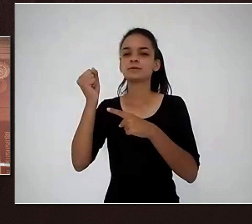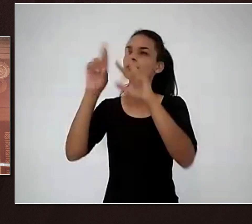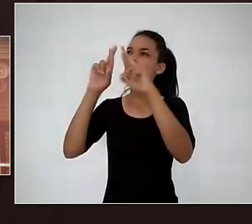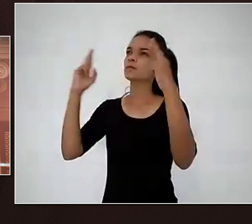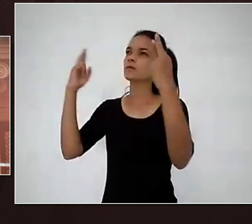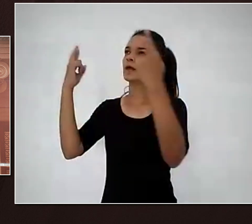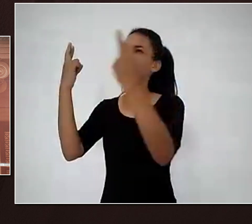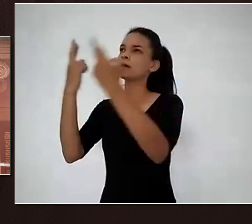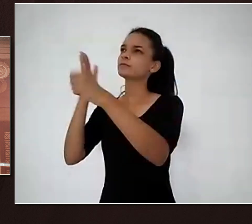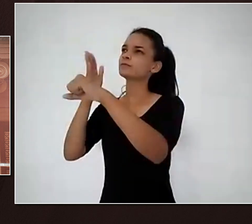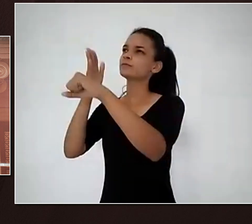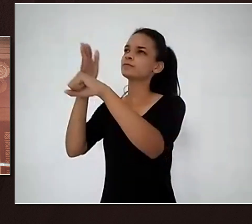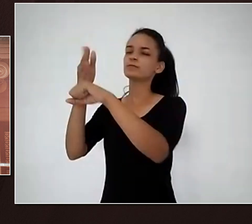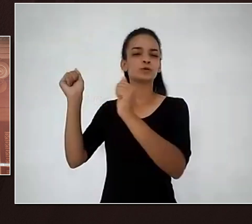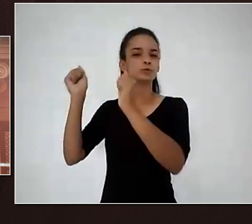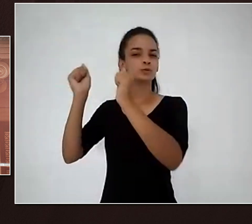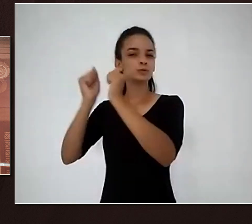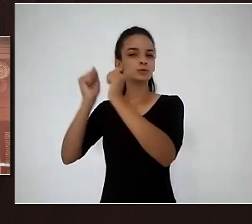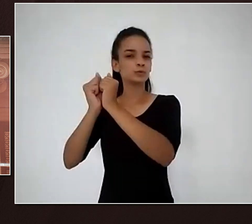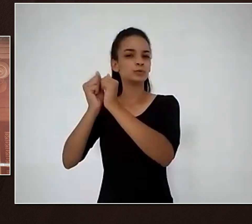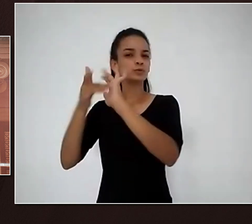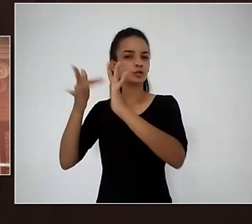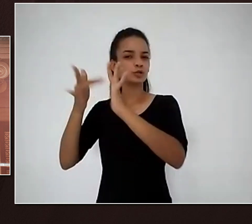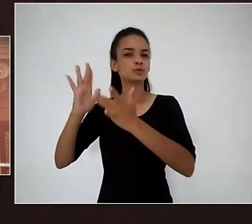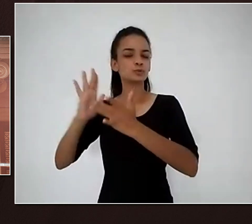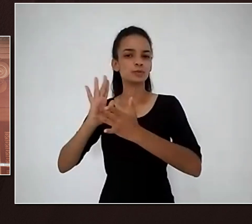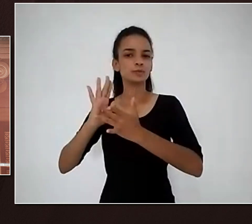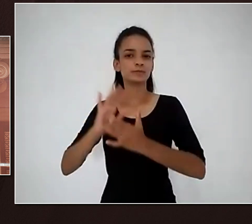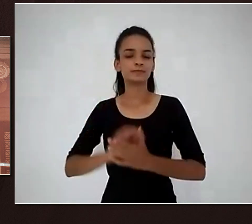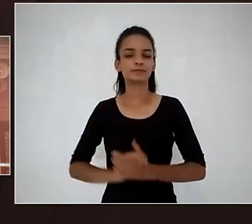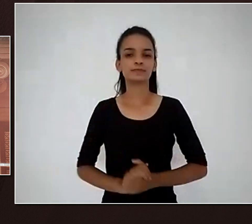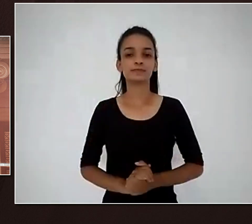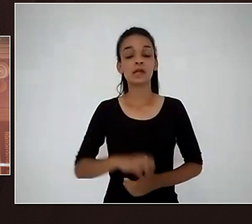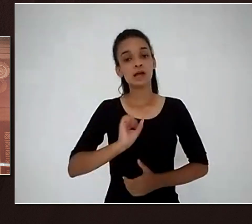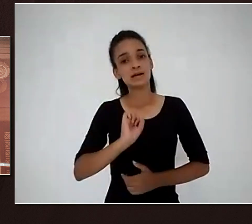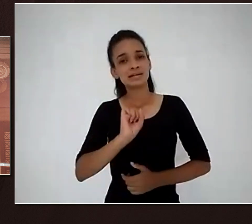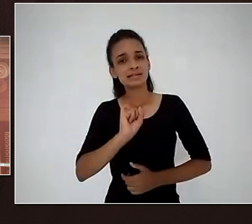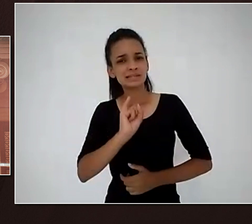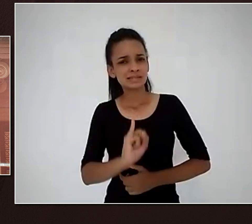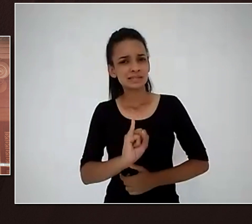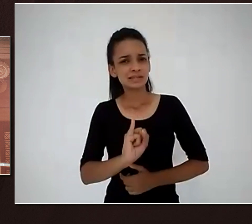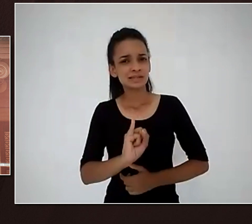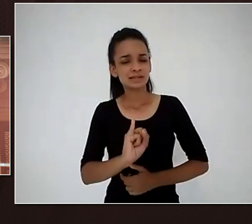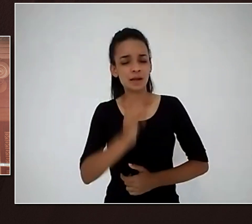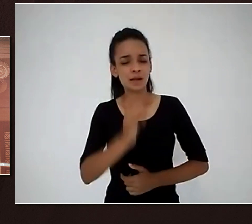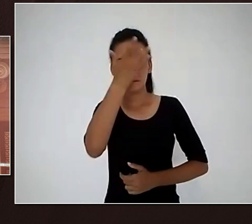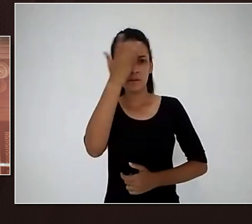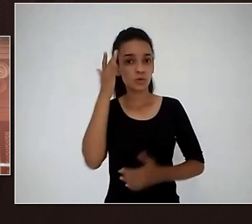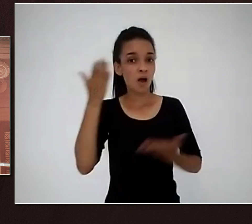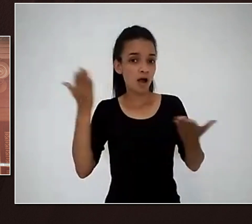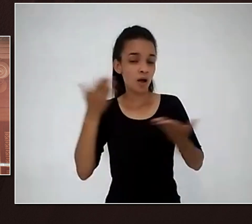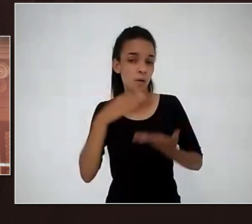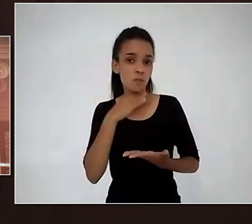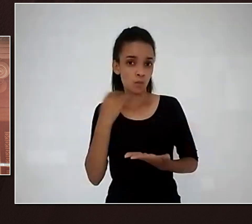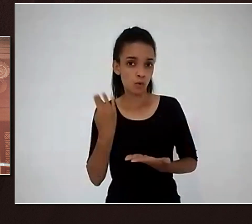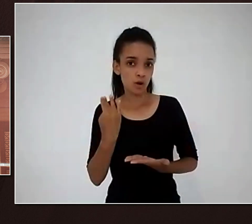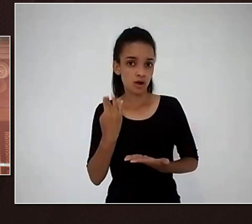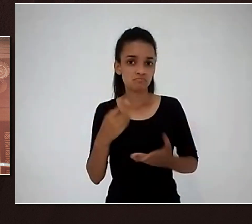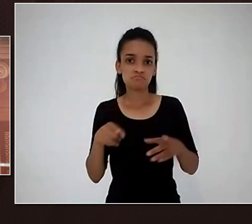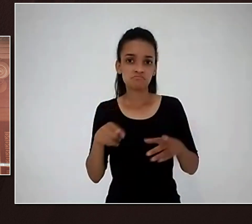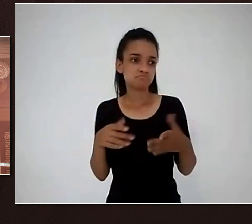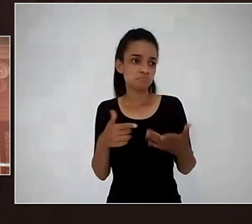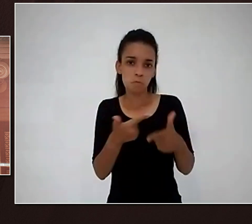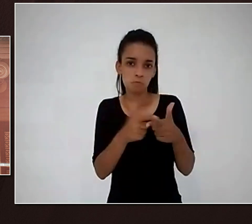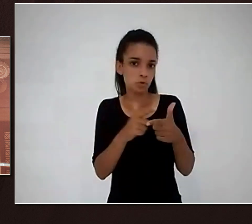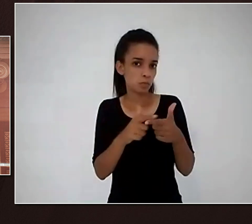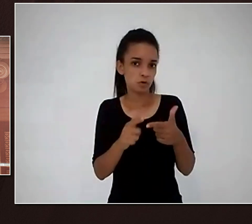no Monte Sião. E se alguém, né, dormir no Senhor nesse período, também não haverá problema, e eu